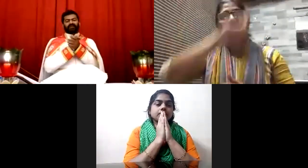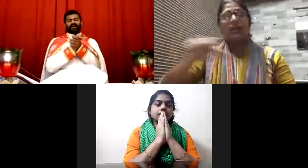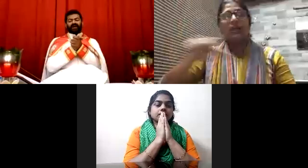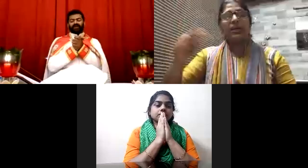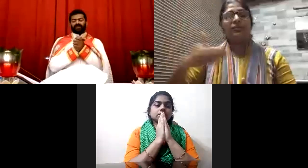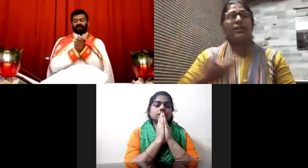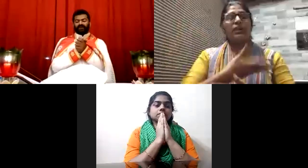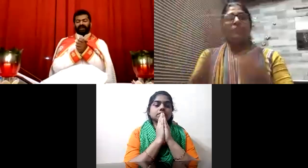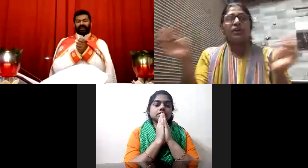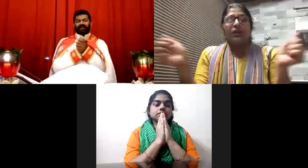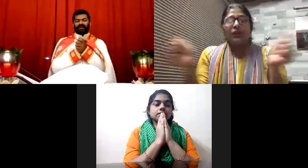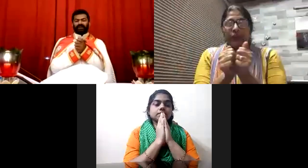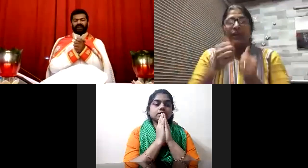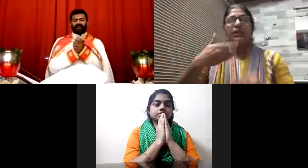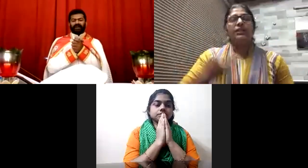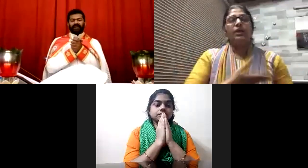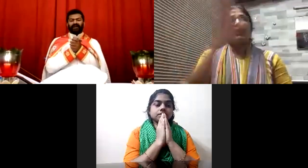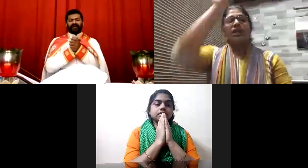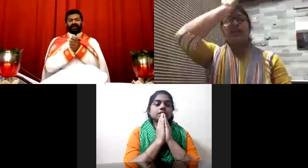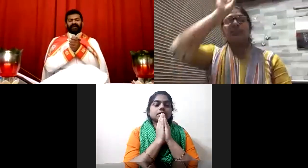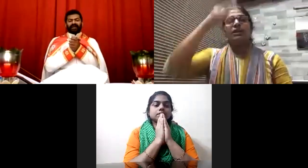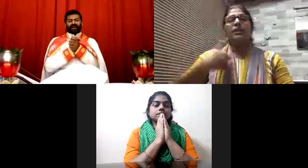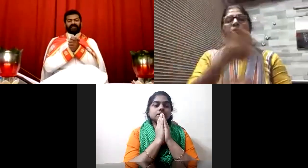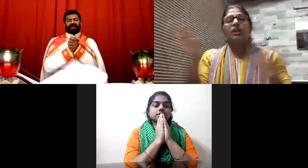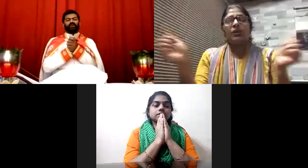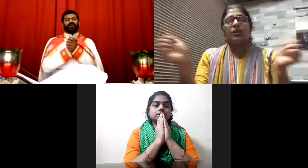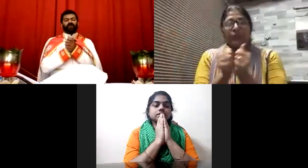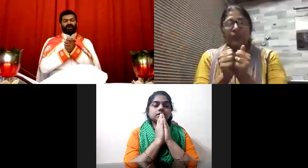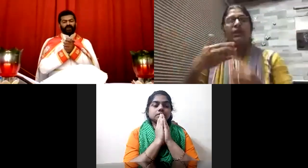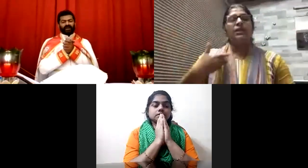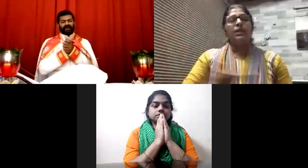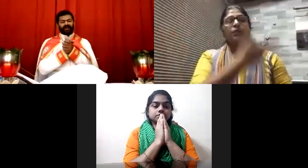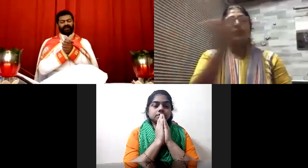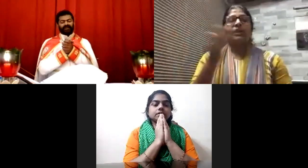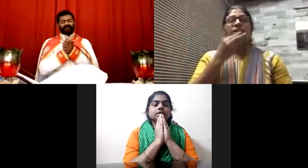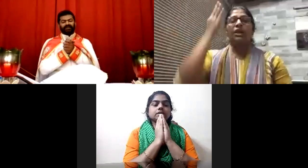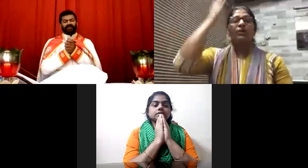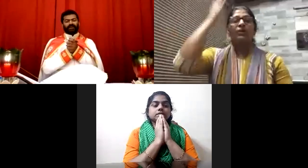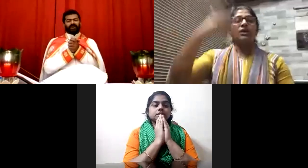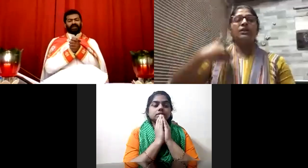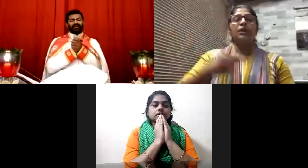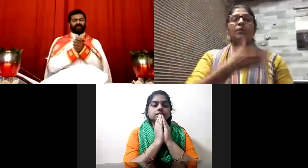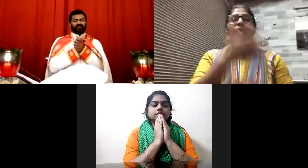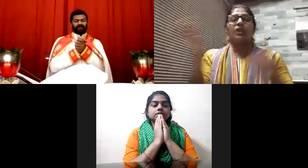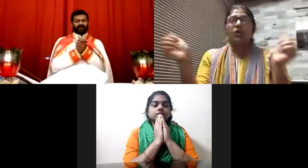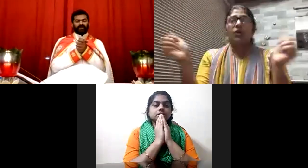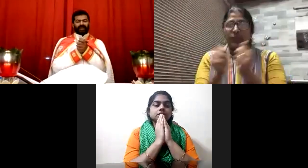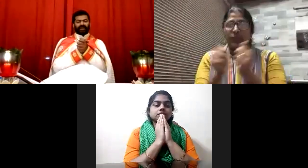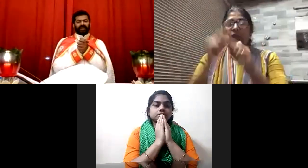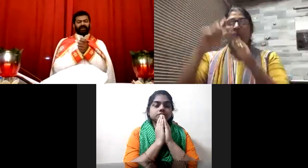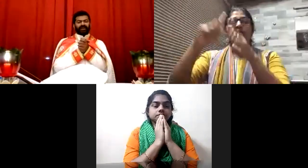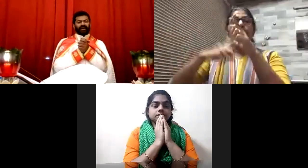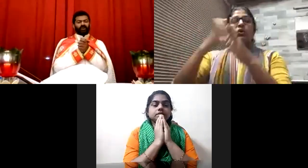ബലവാനായ കർത്താവ് നമ്മോടുകൂടെ, നമ്മുടെ രാജാവ് നമ്മോടുകൂടെ, നമ്മുടെ ദൈവം